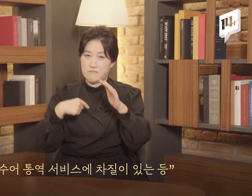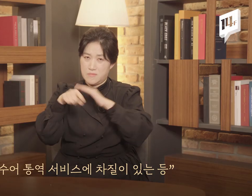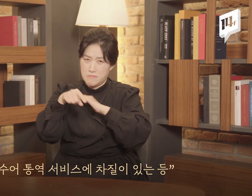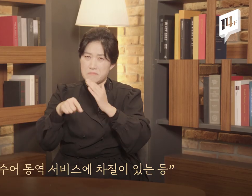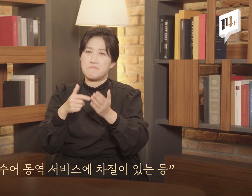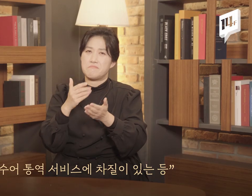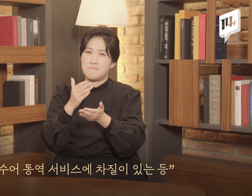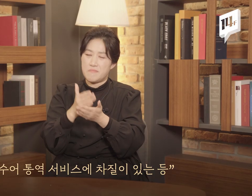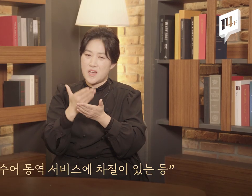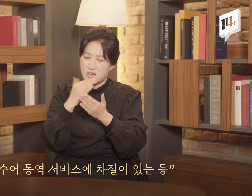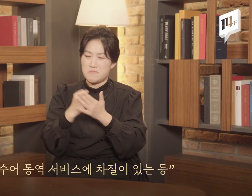음